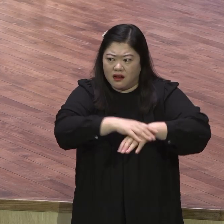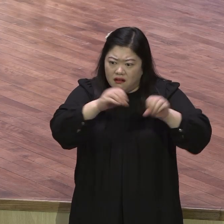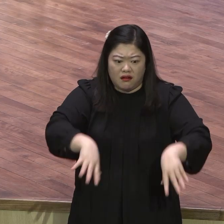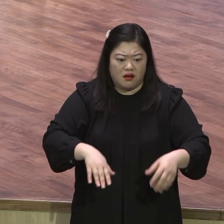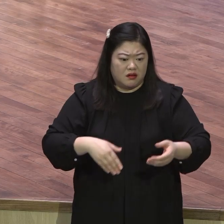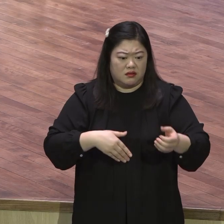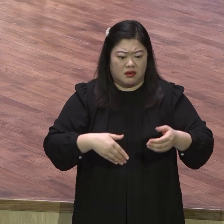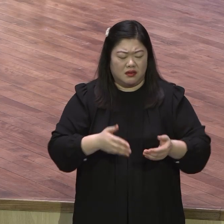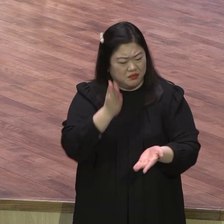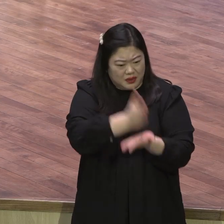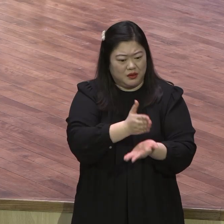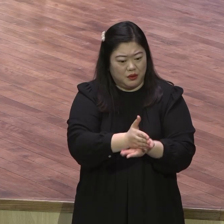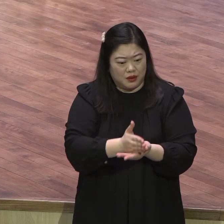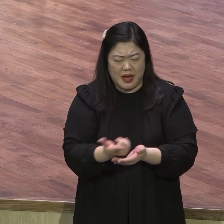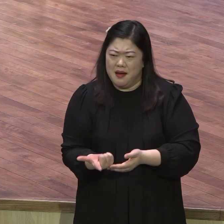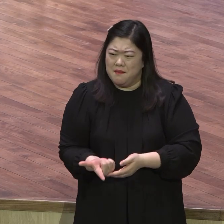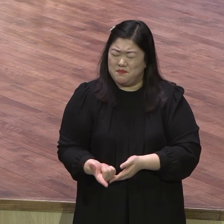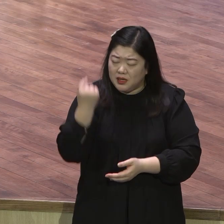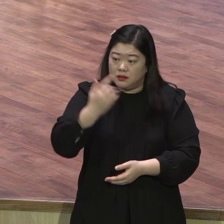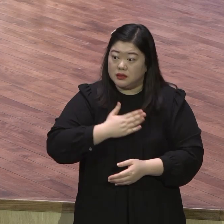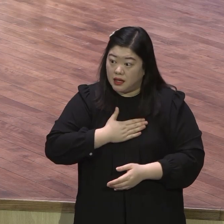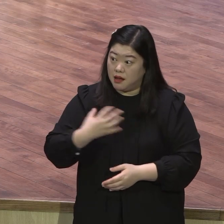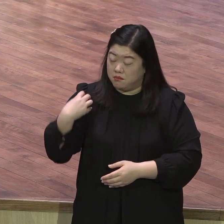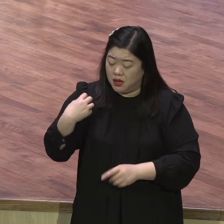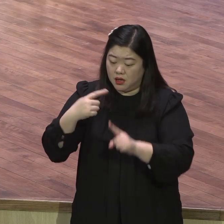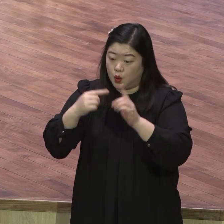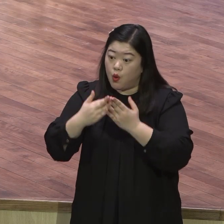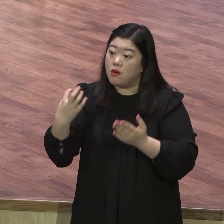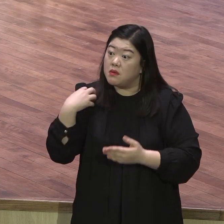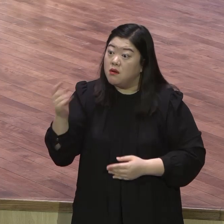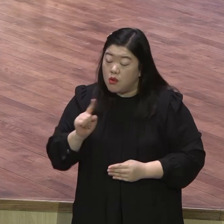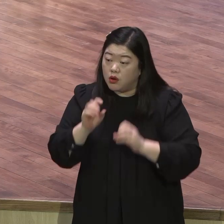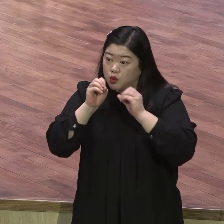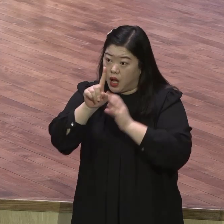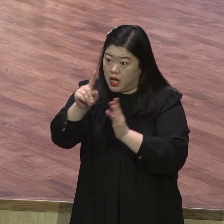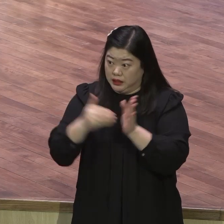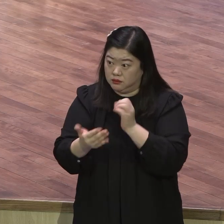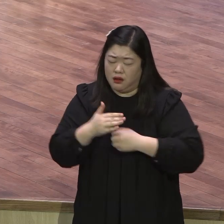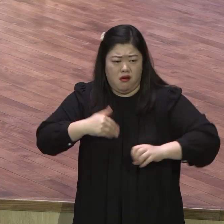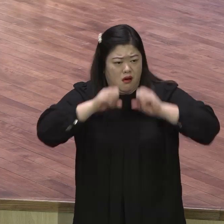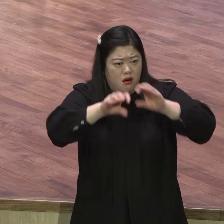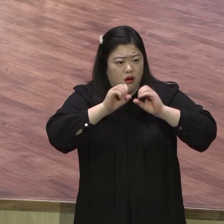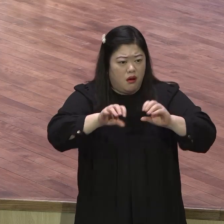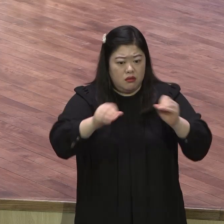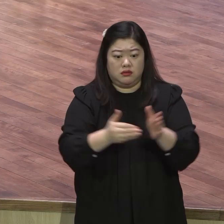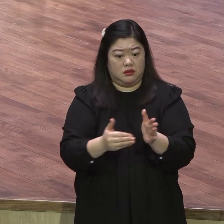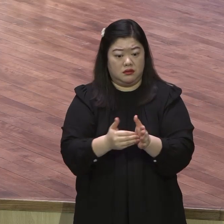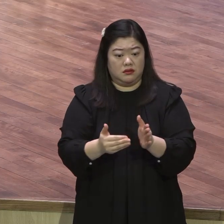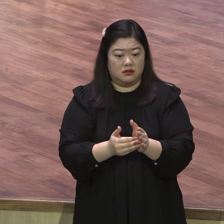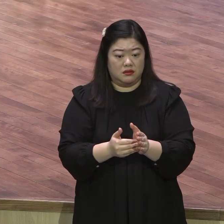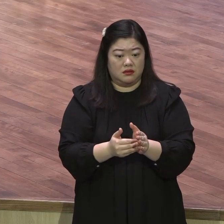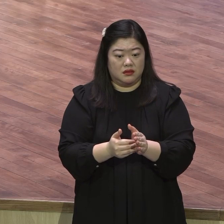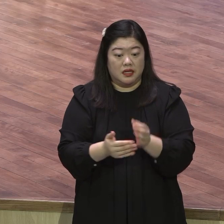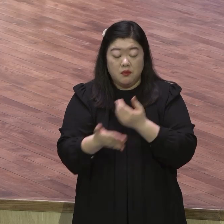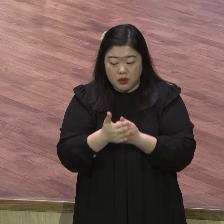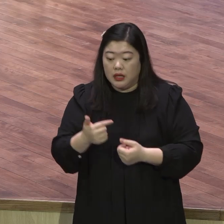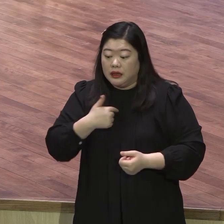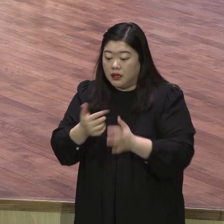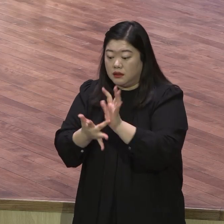말이에요. 해야 될 것이면 빨리 시급하게 이 부활의 소식을 이 수가 그리스도로 당신 모두 먼저 해결했다고 전해주라.